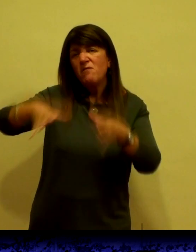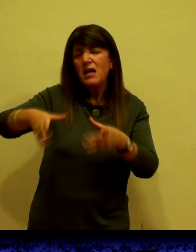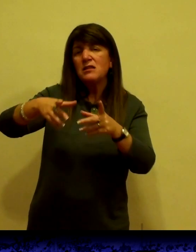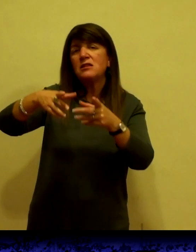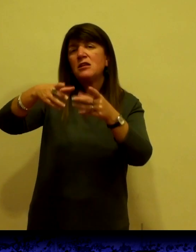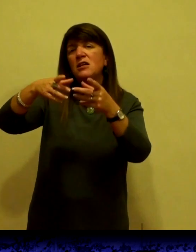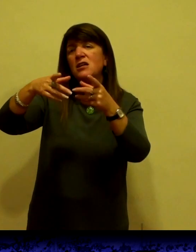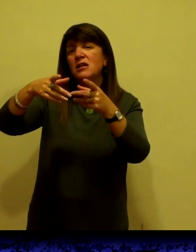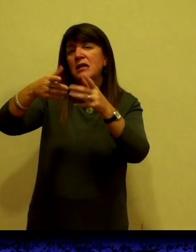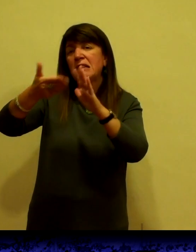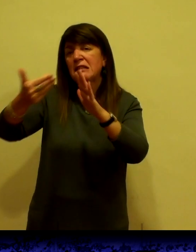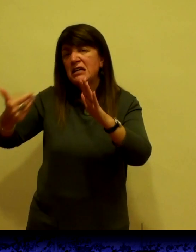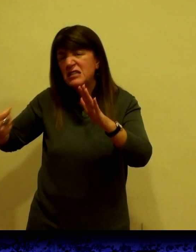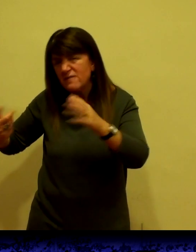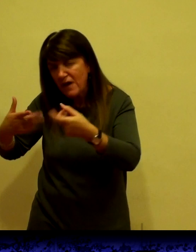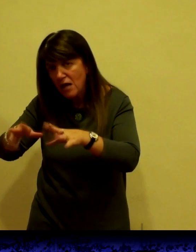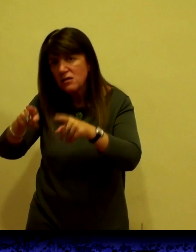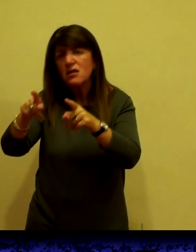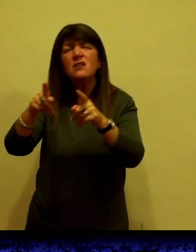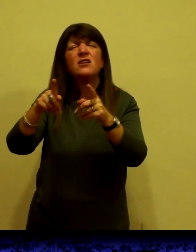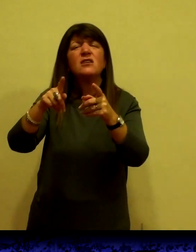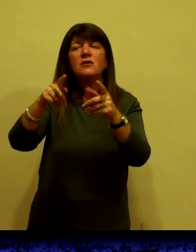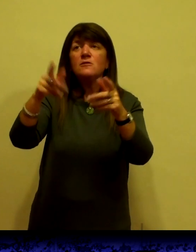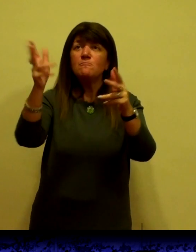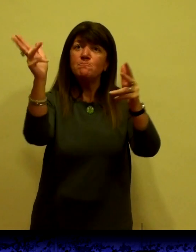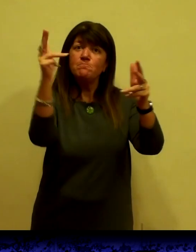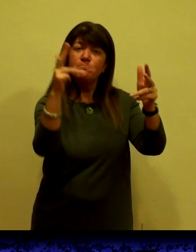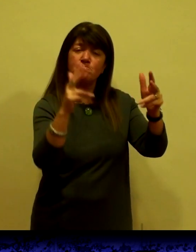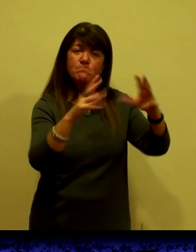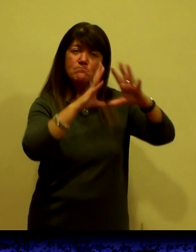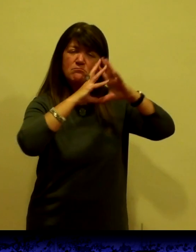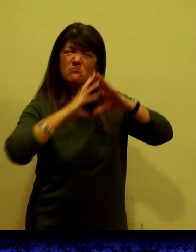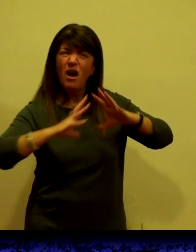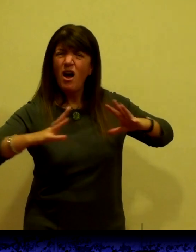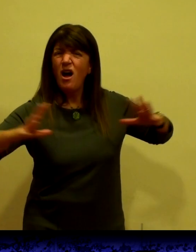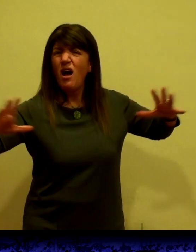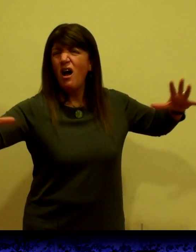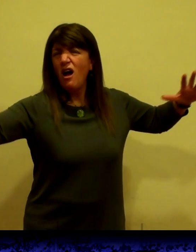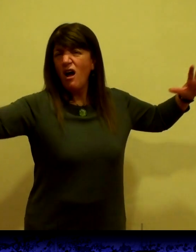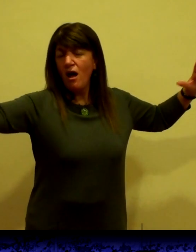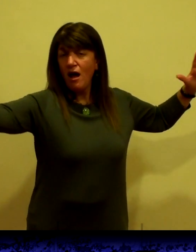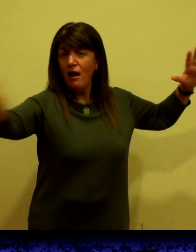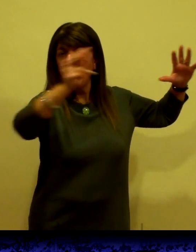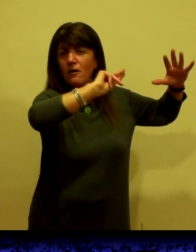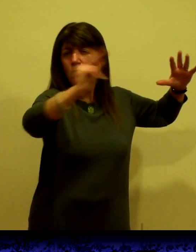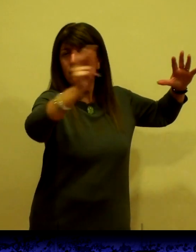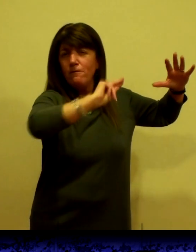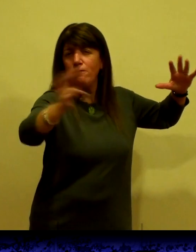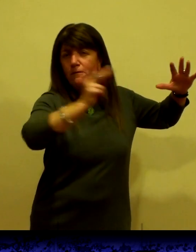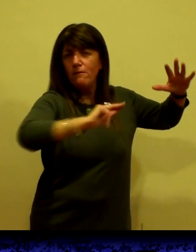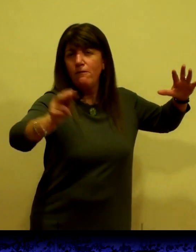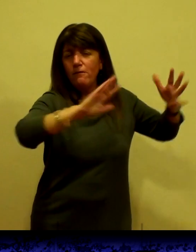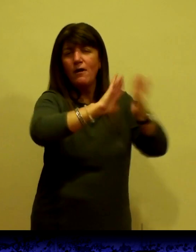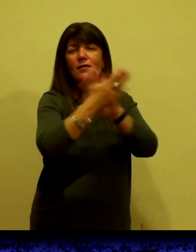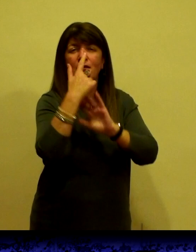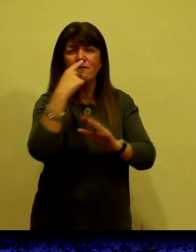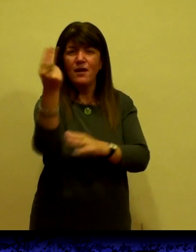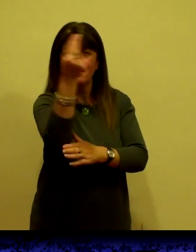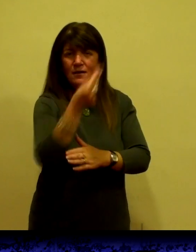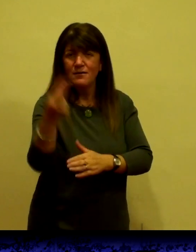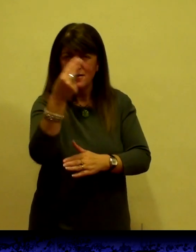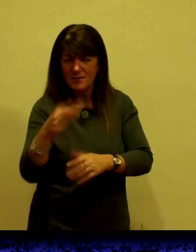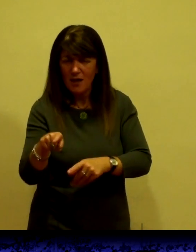che è un'opera fatta di scrittura e anche di disegno, e un'opera molto